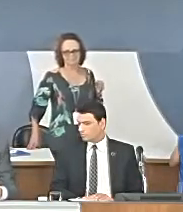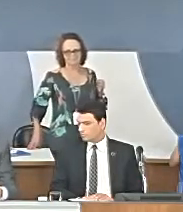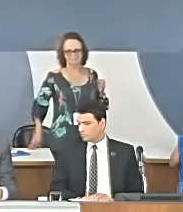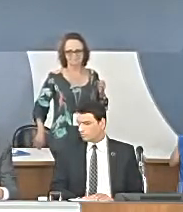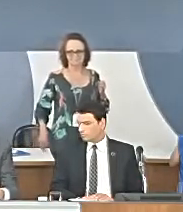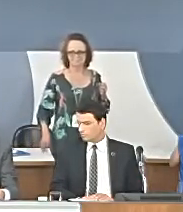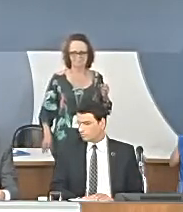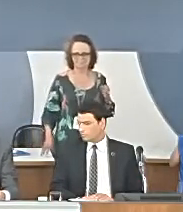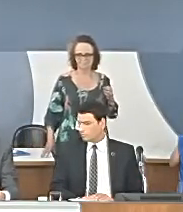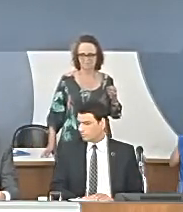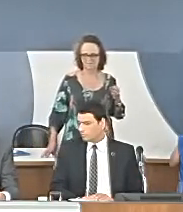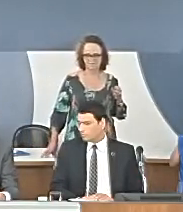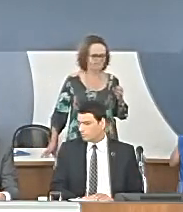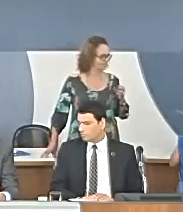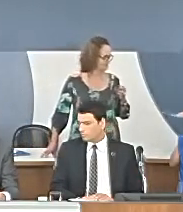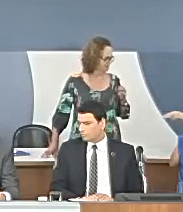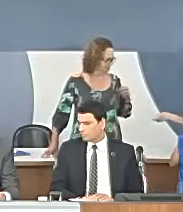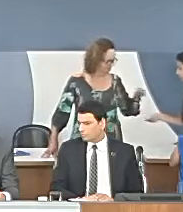é